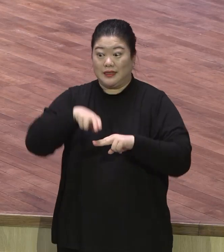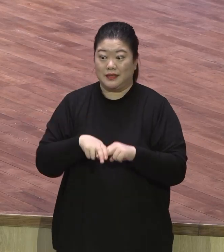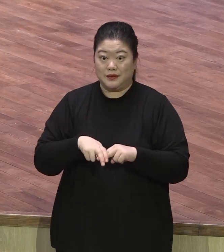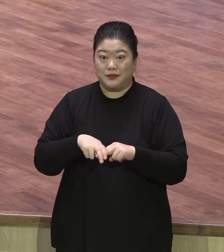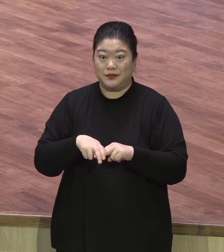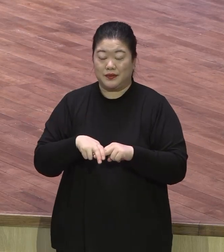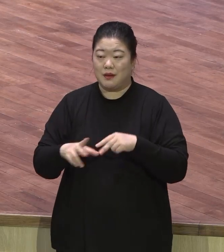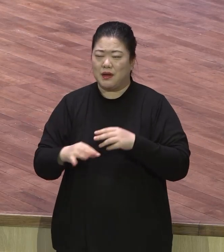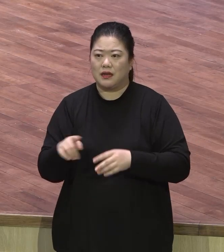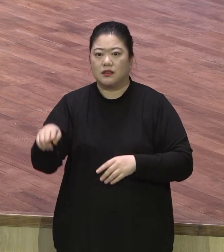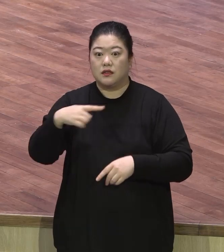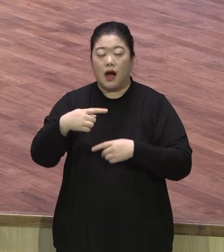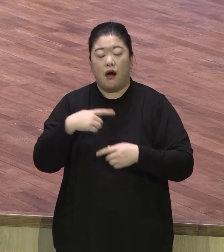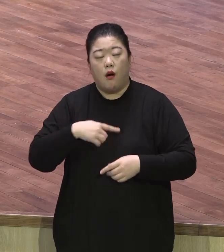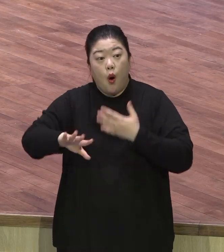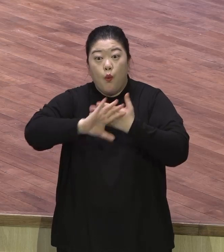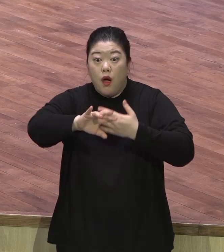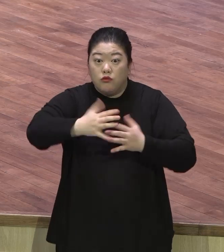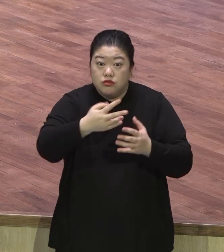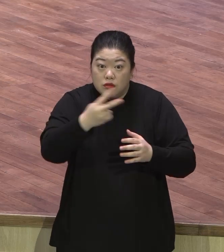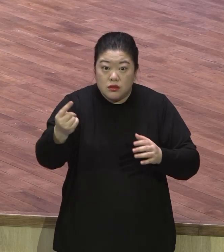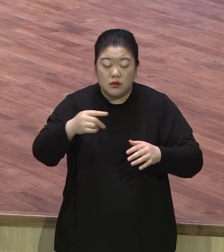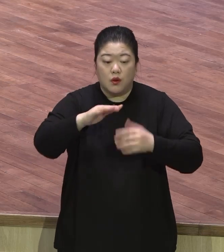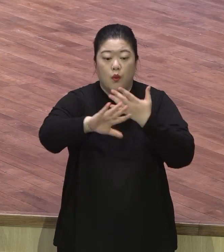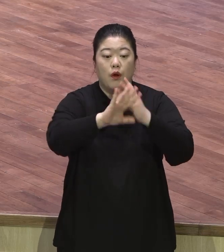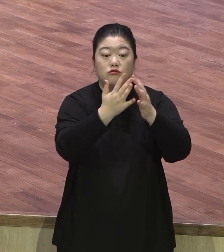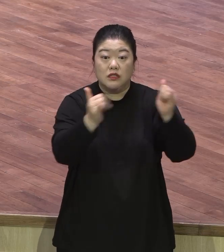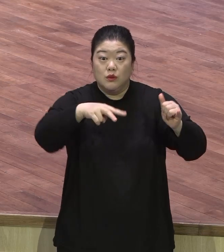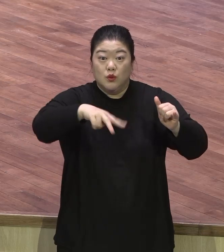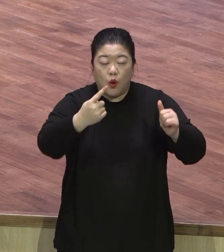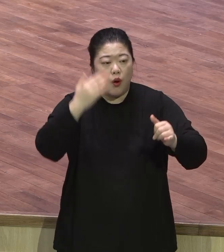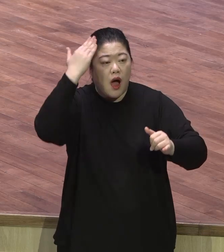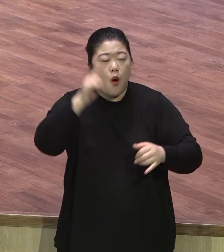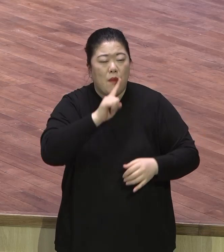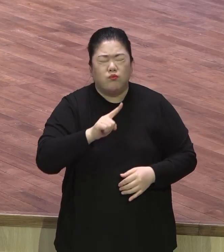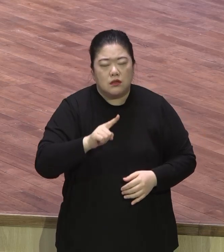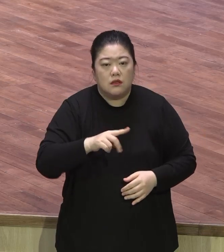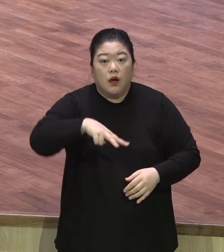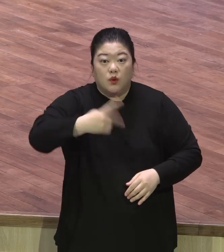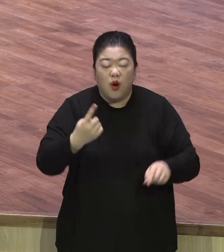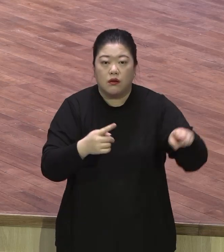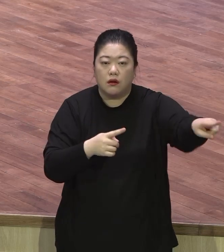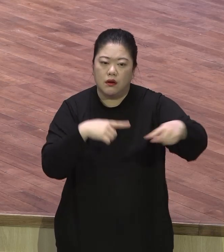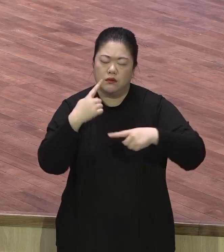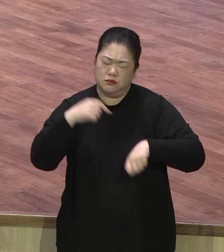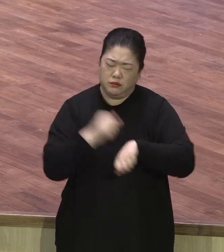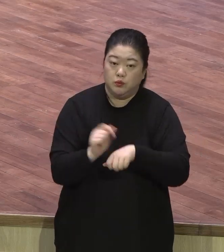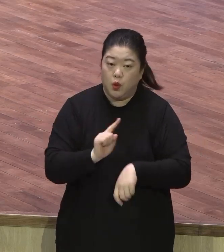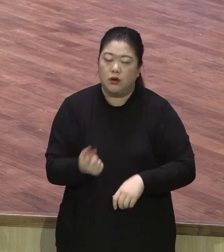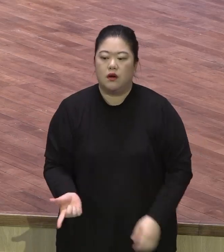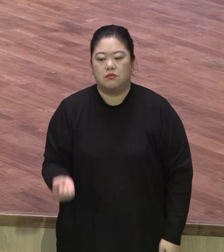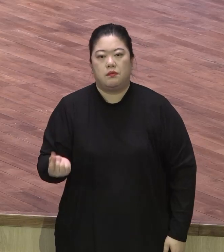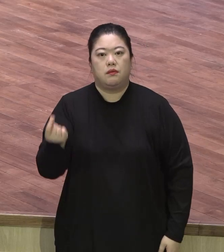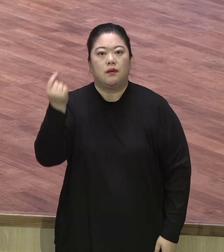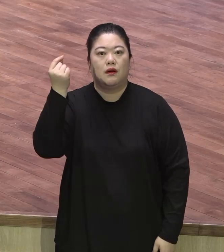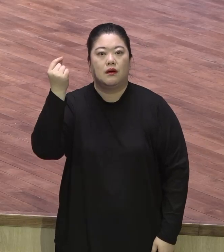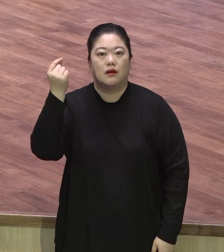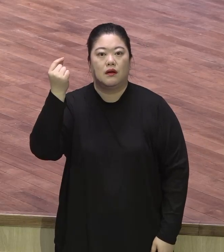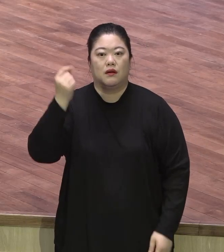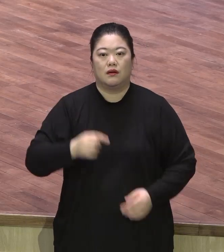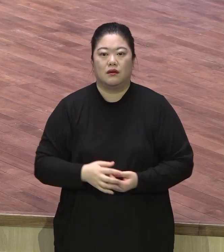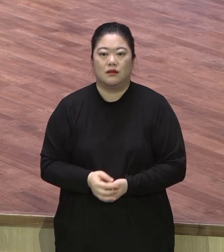그래 애들도 애들이 동네 애들도 성지순례를 전에 옛날에 갔을 때 딱 앉으니까